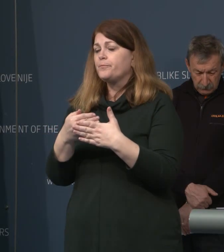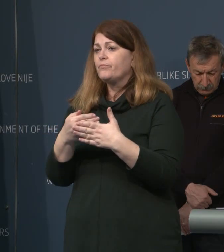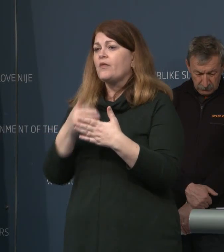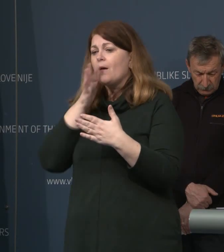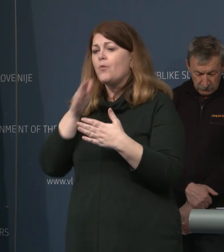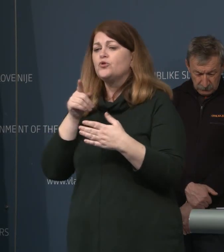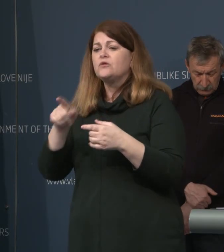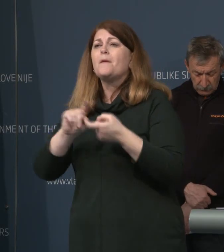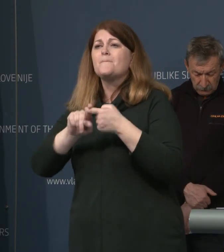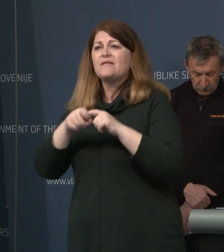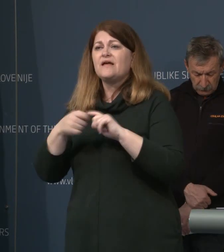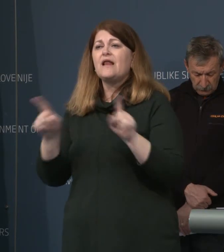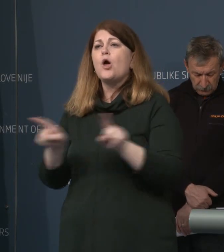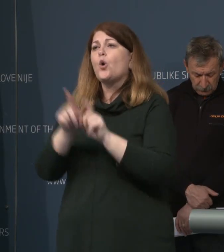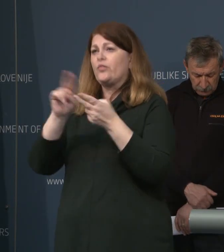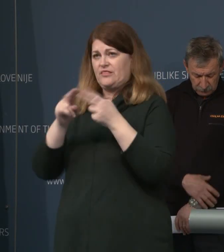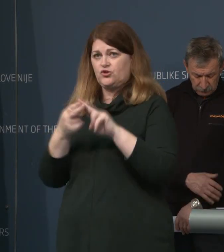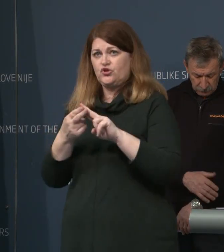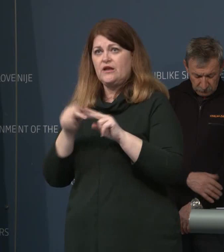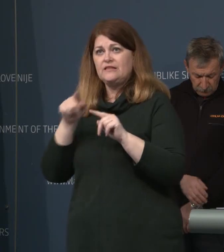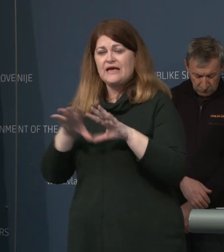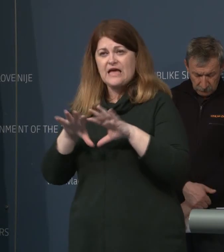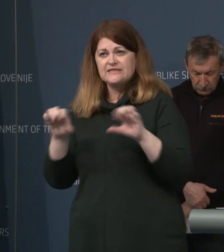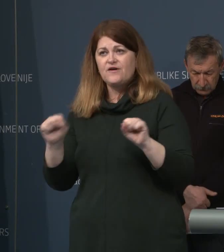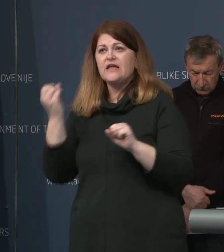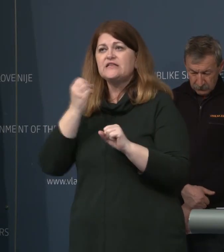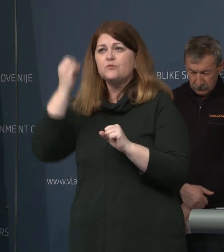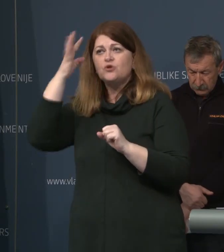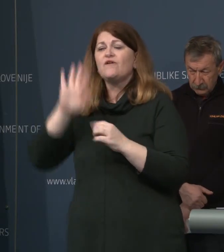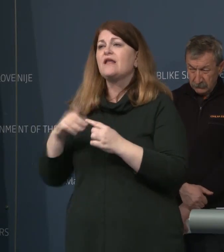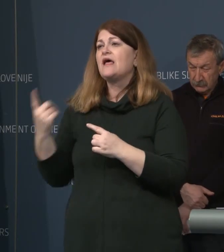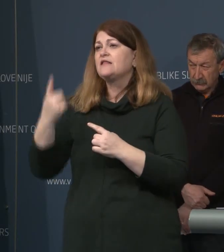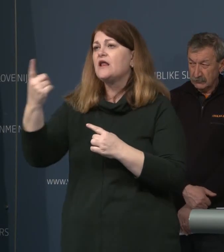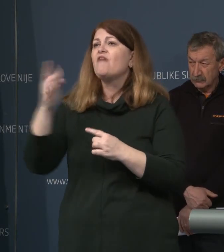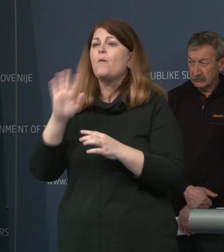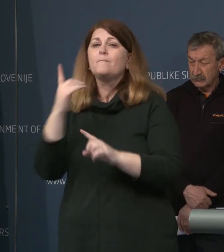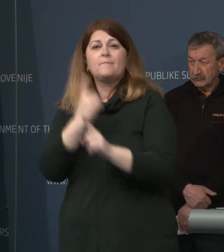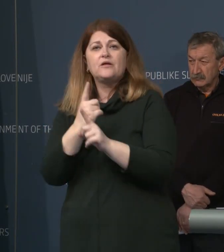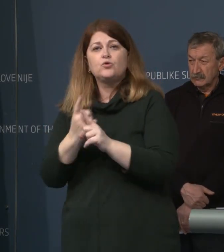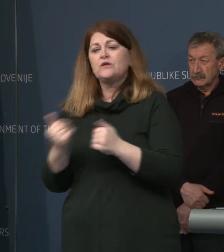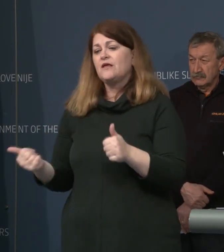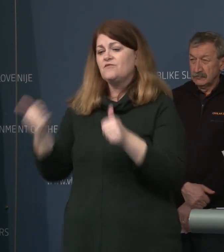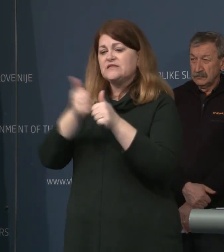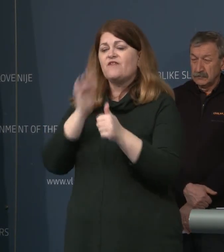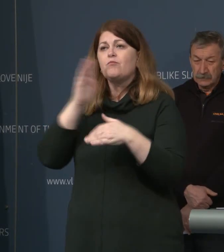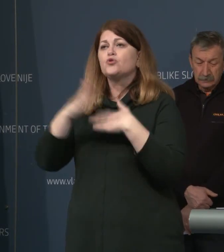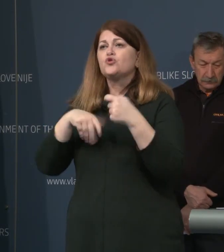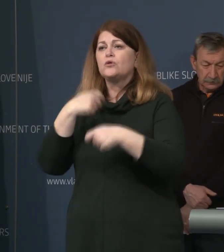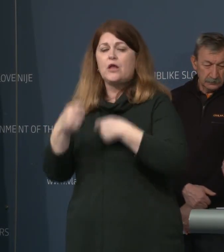ta gradiva kot sam način tega izvajanja izobraževanja nadaljavo, pa tudi zraven bo